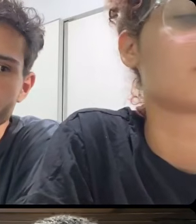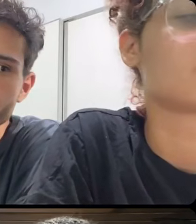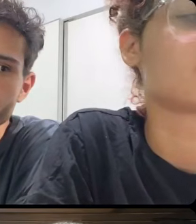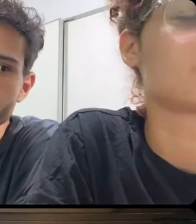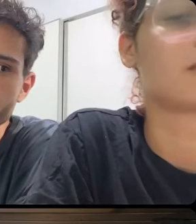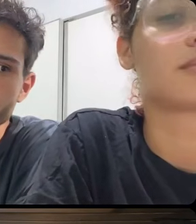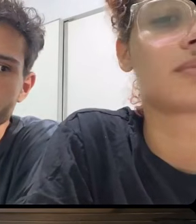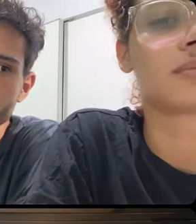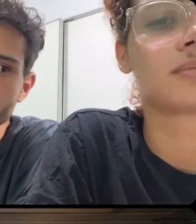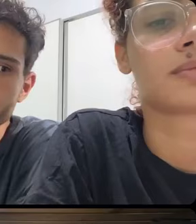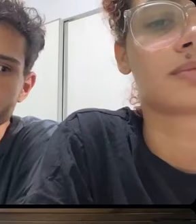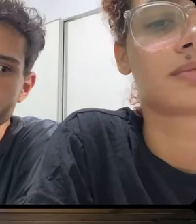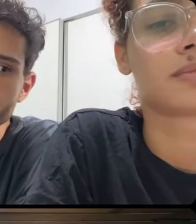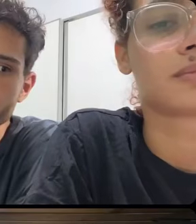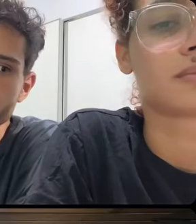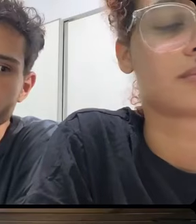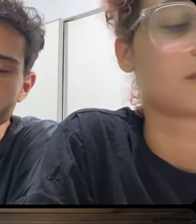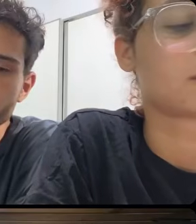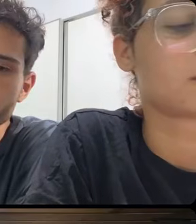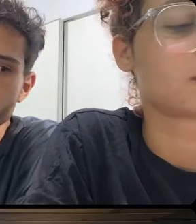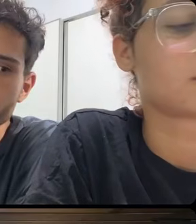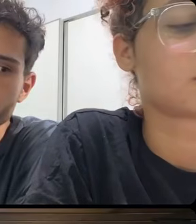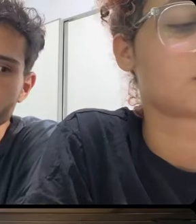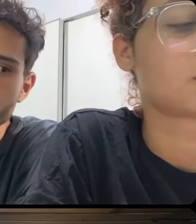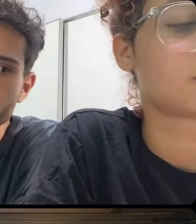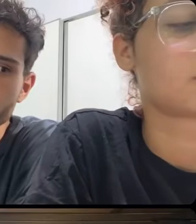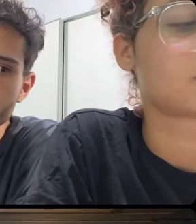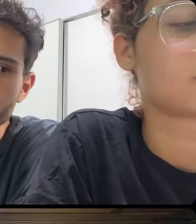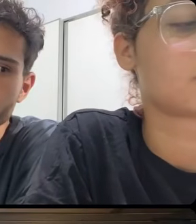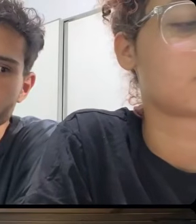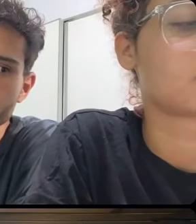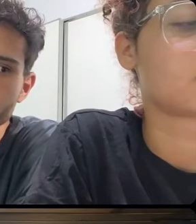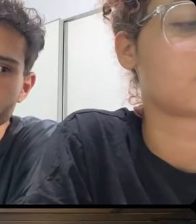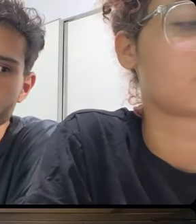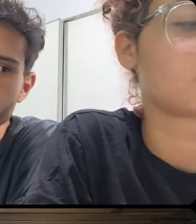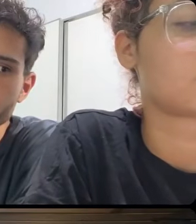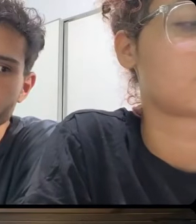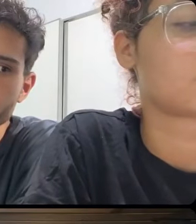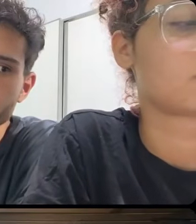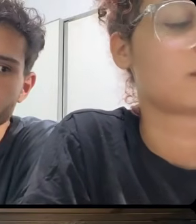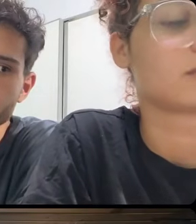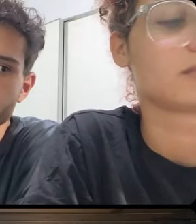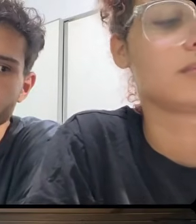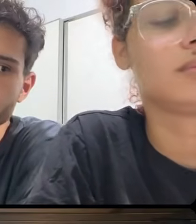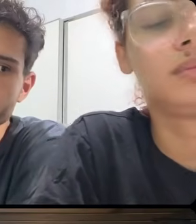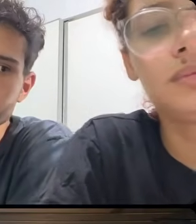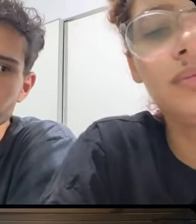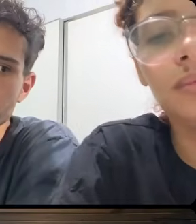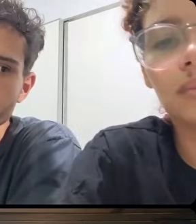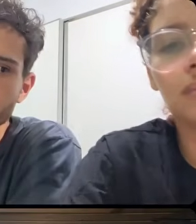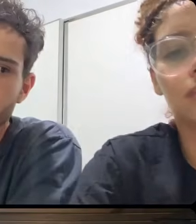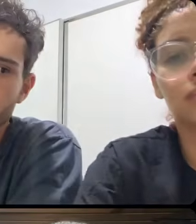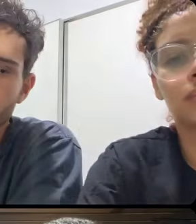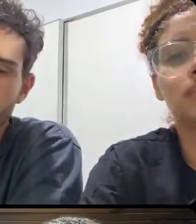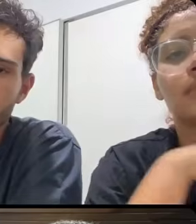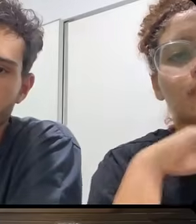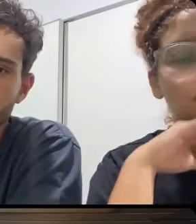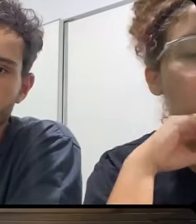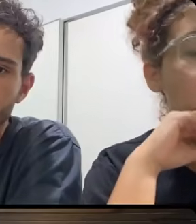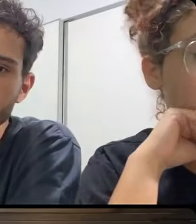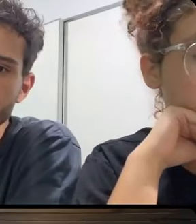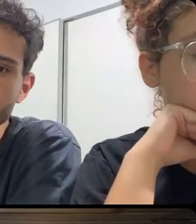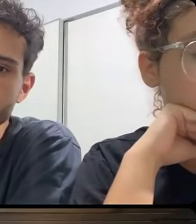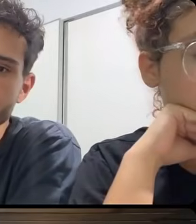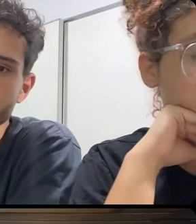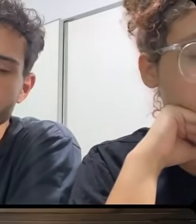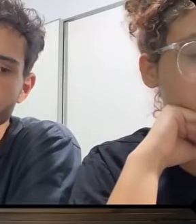aprendeu, né? A origem, né? Da Jocum, de uma pessoa, ou de pessoas ali que transmitiram esse conhecimento,